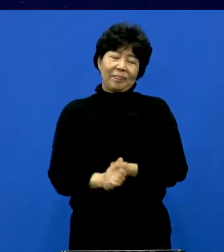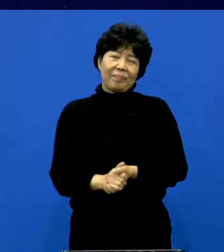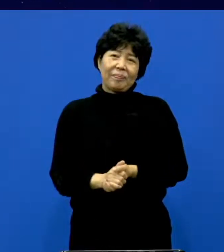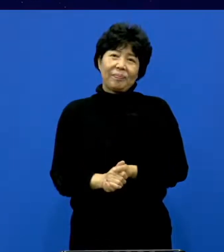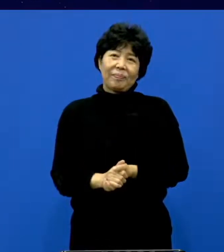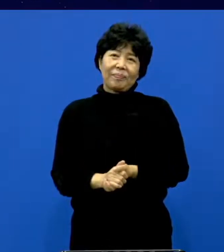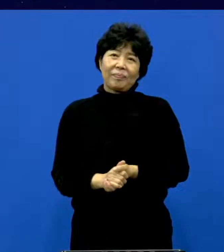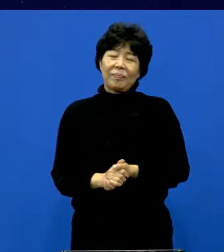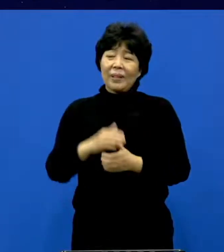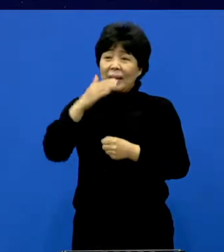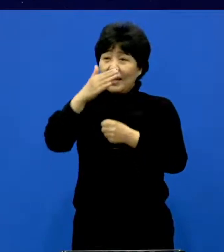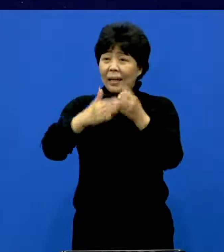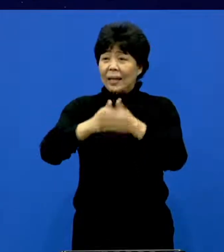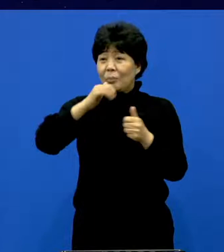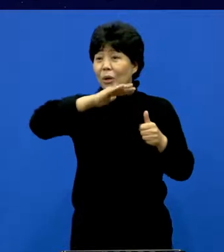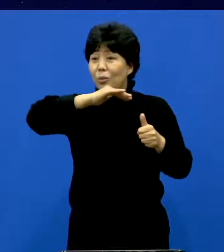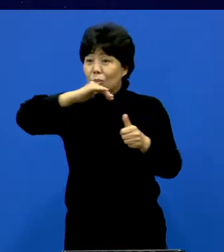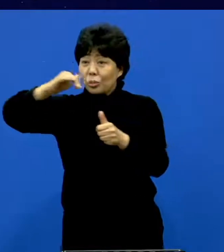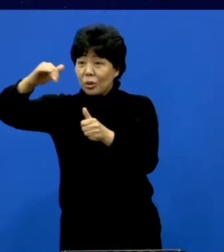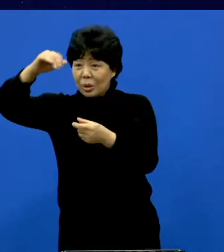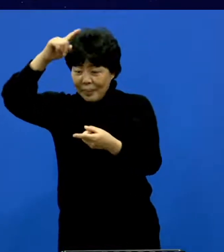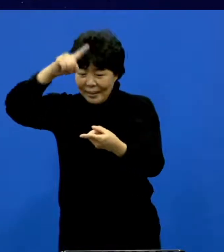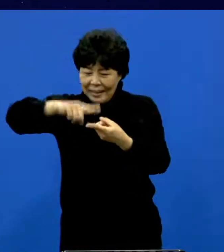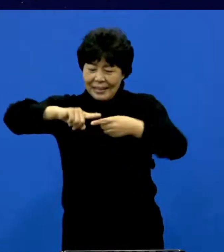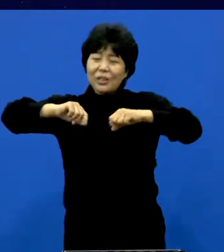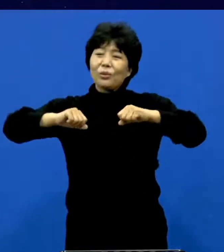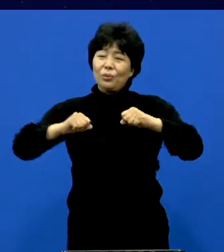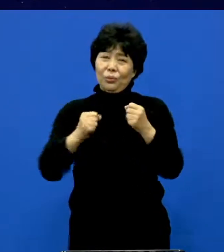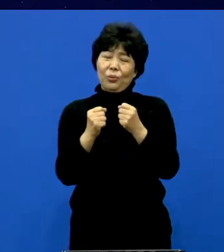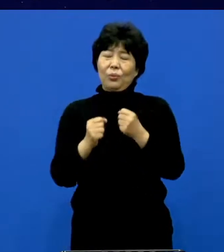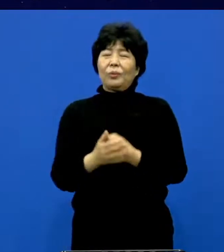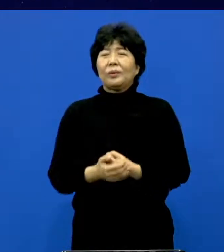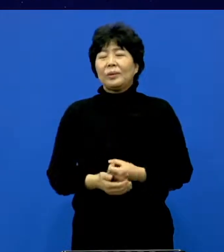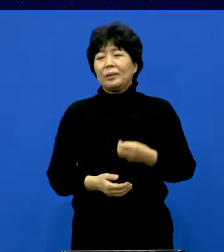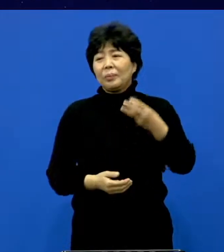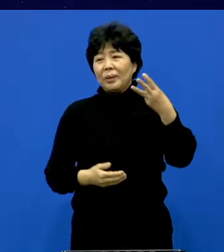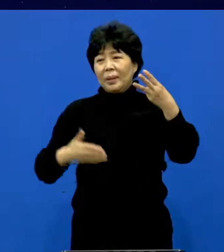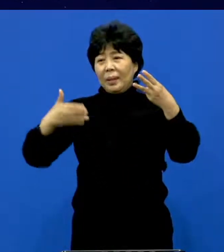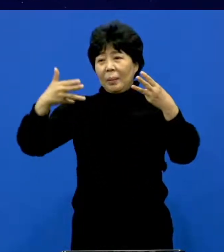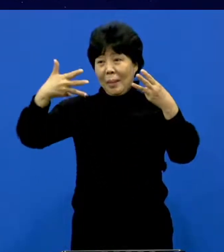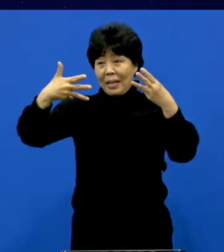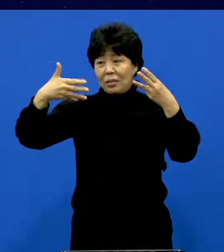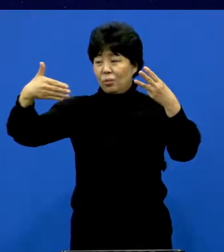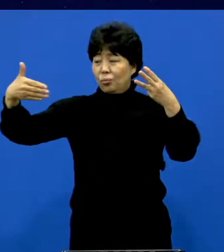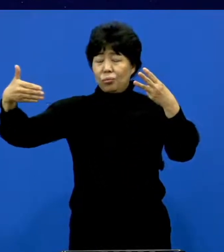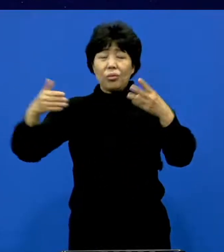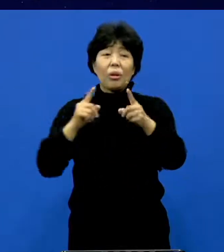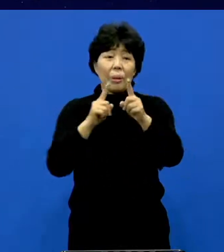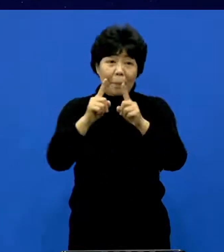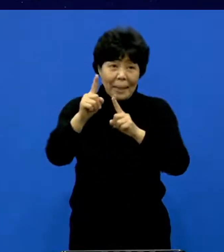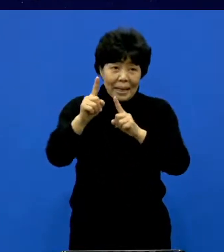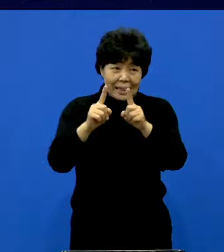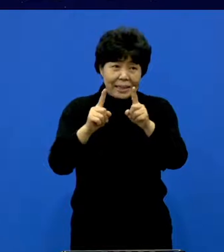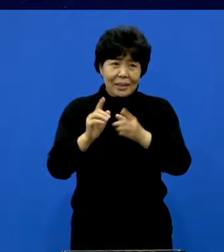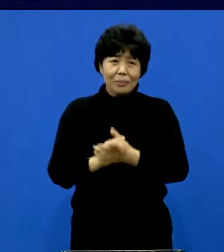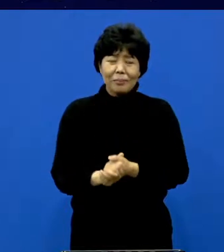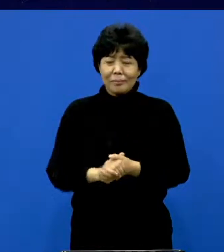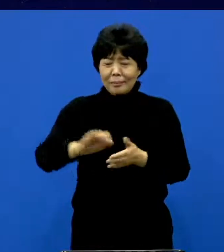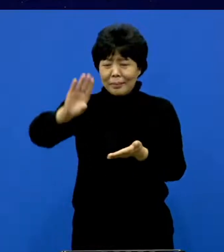부르심이다. 부르심이다. 그렇게 얘기했습니다. 그래서 이 8절과 9절에 나오는 이 말씀은 그리스도인의 삶의 트레이드 마커와